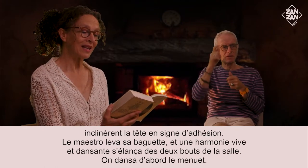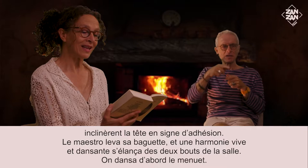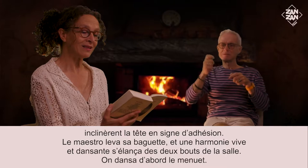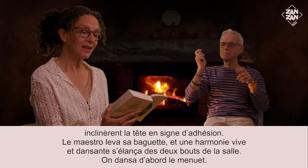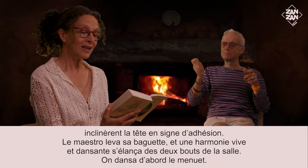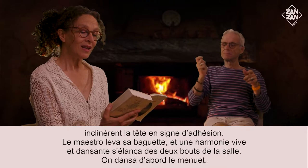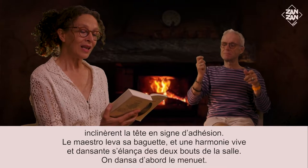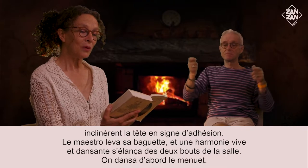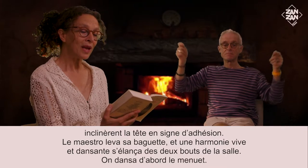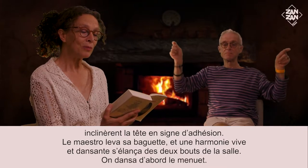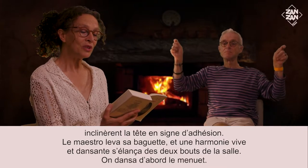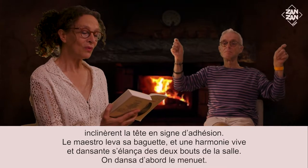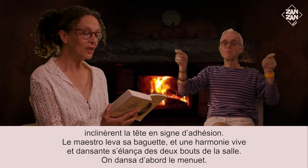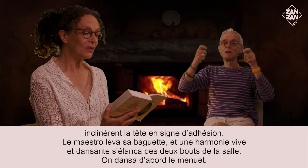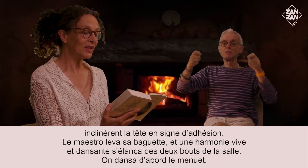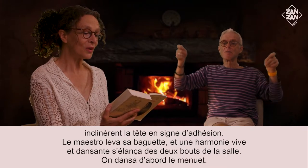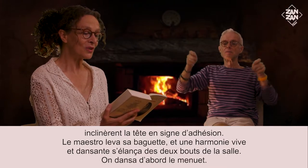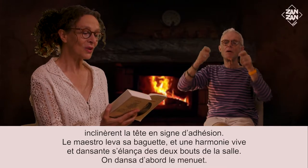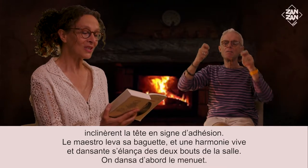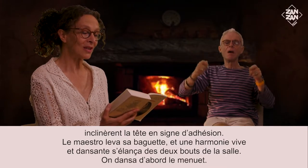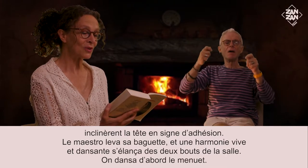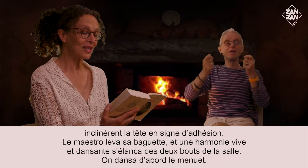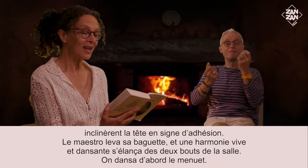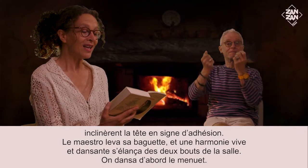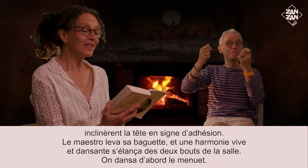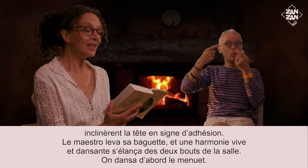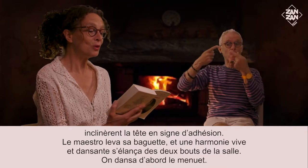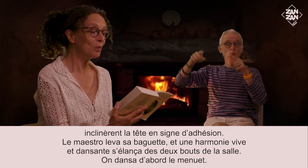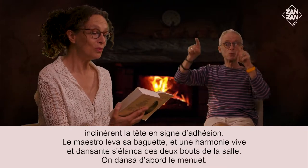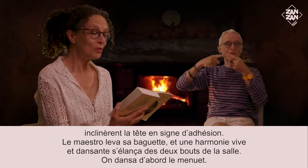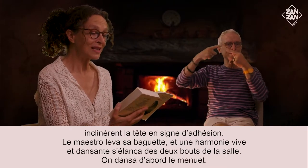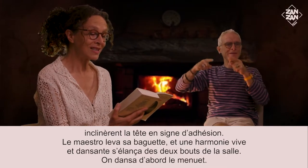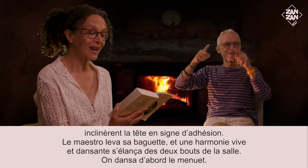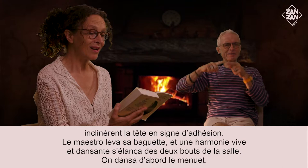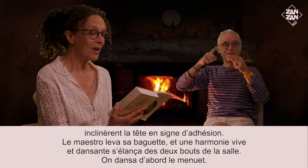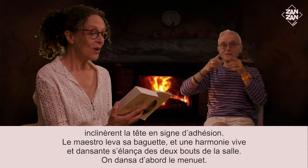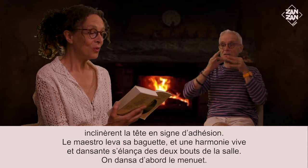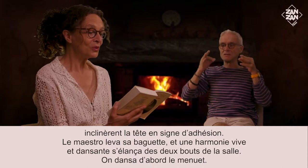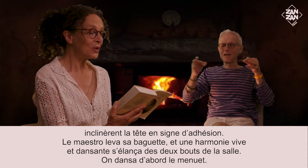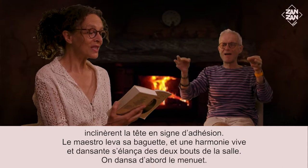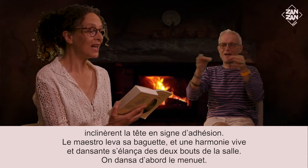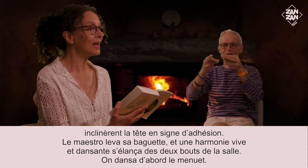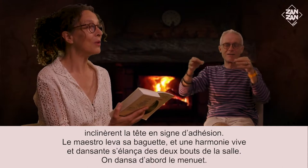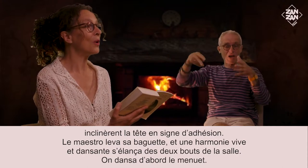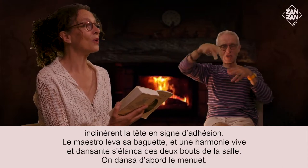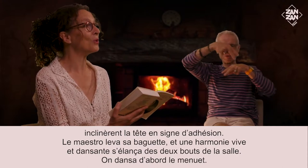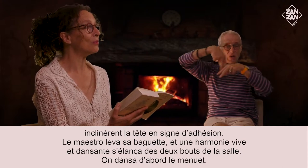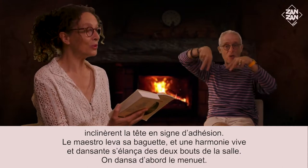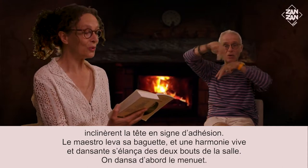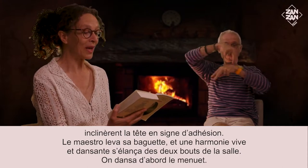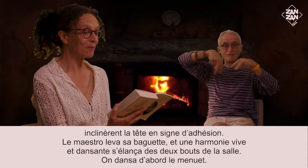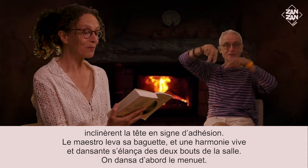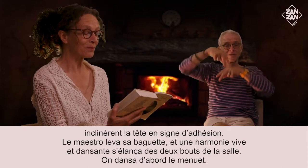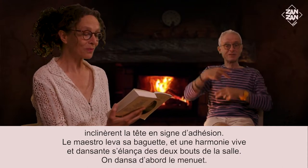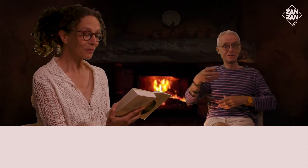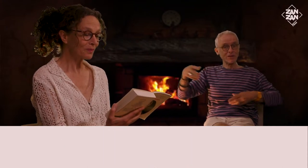leva sa baguette et une harmonie vive et dansante s'élança des deux bouts de la salle. On dansa d'abord le